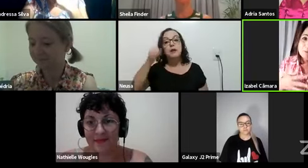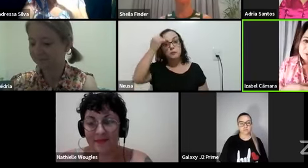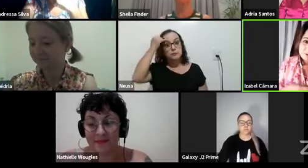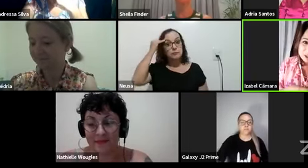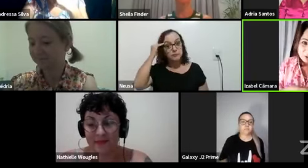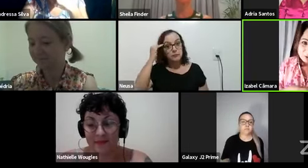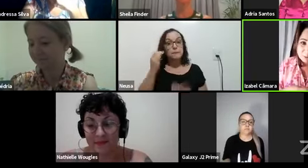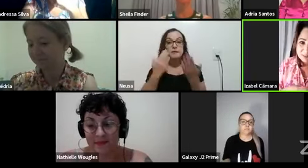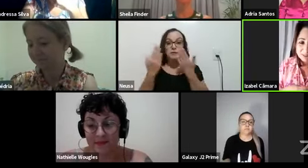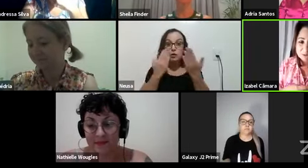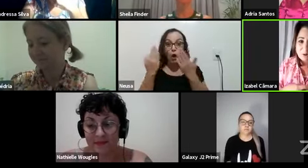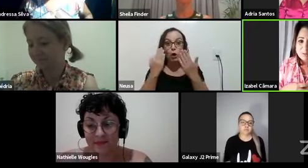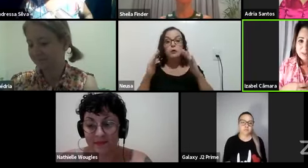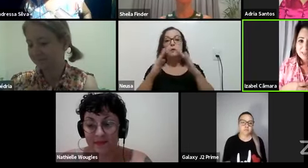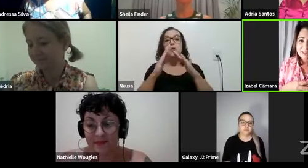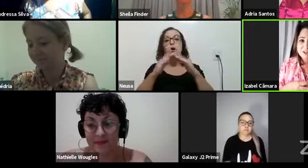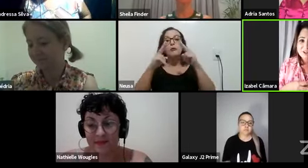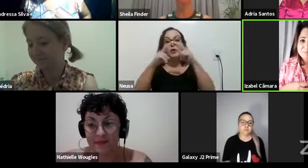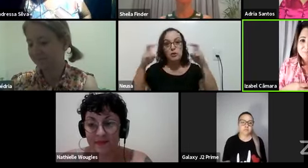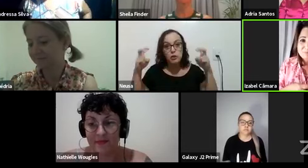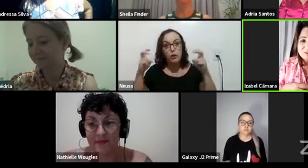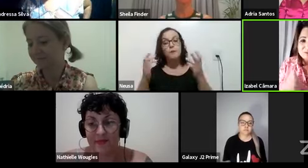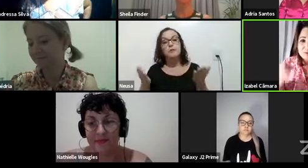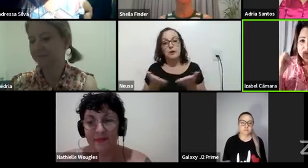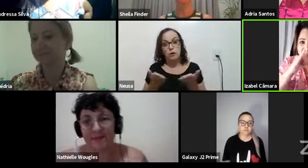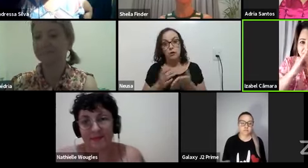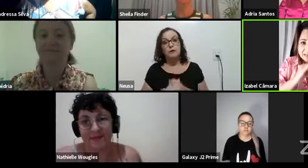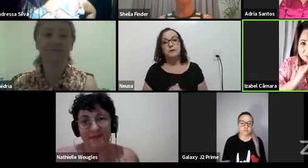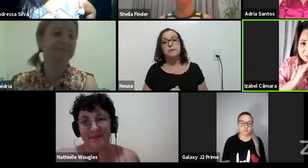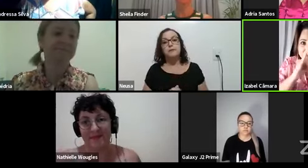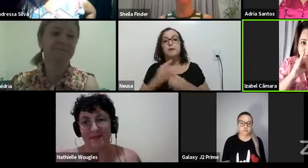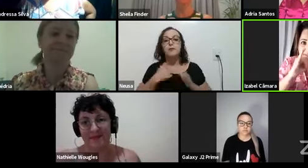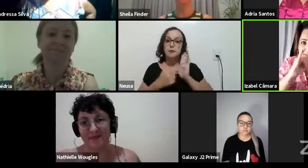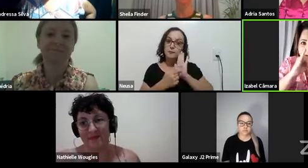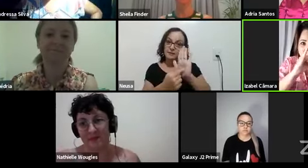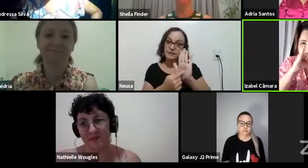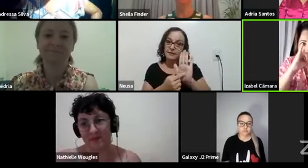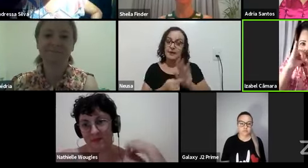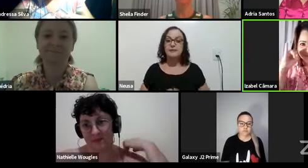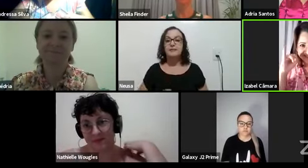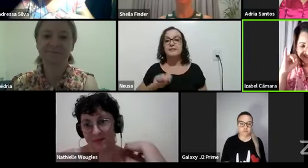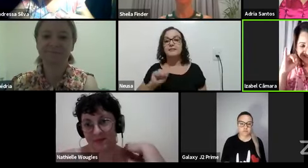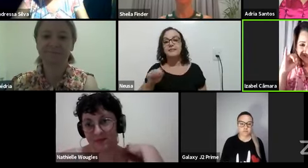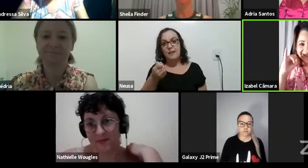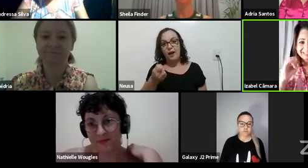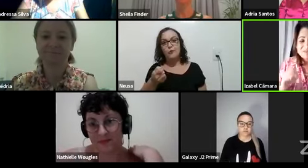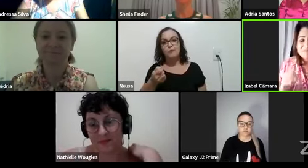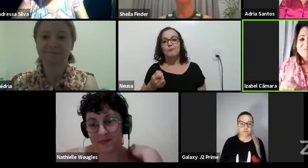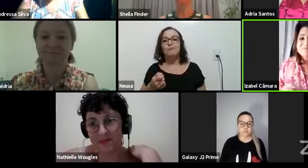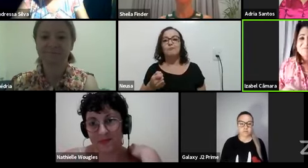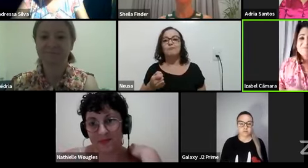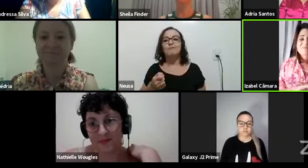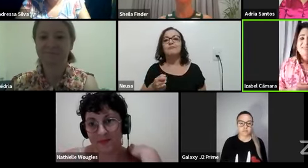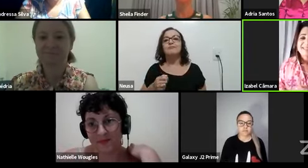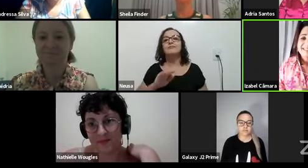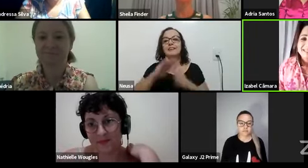mas moro em Florianópolis atualmente. Vou me apresentar com o meu sinal de Libras.